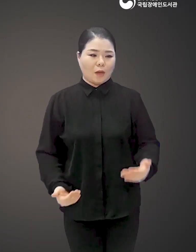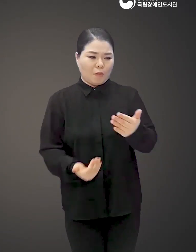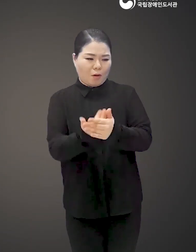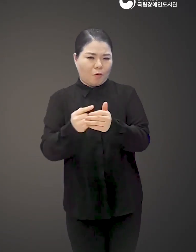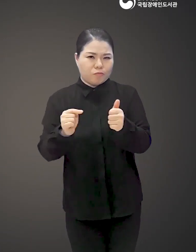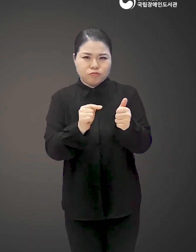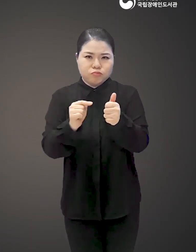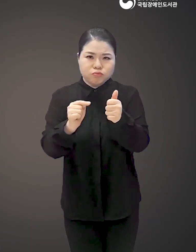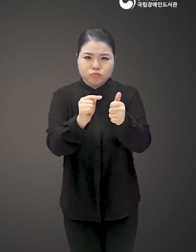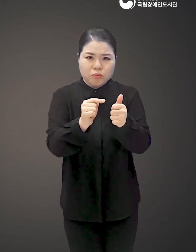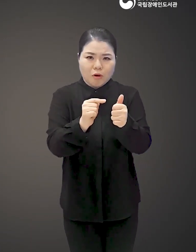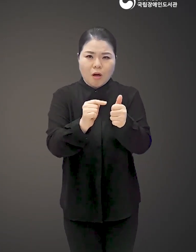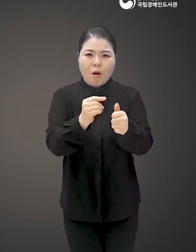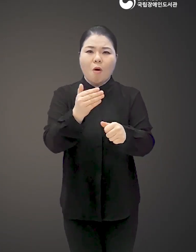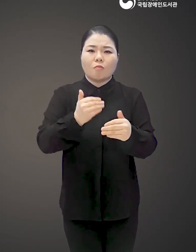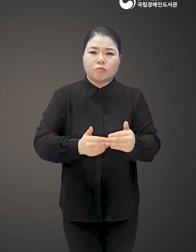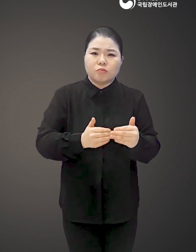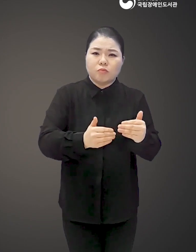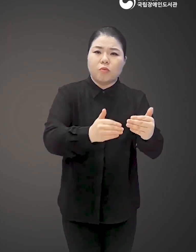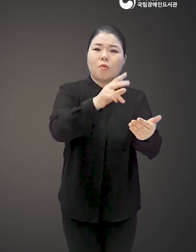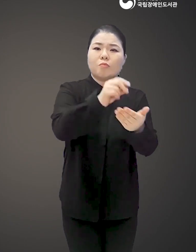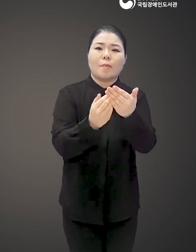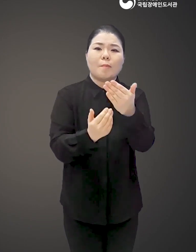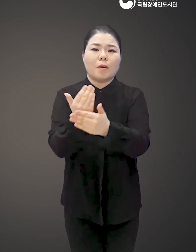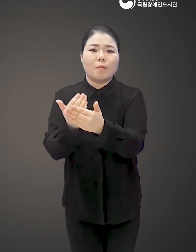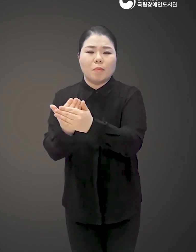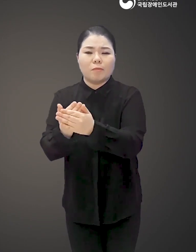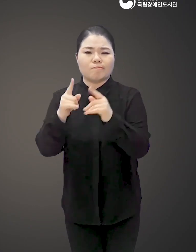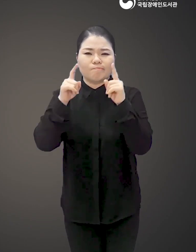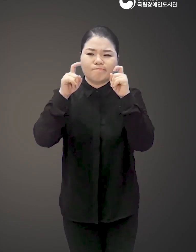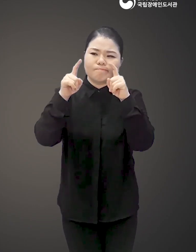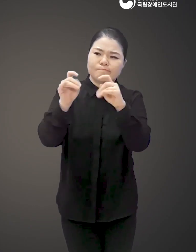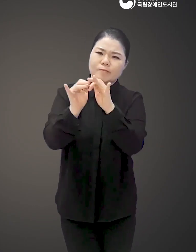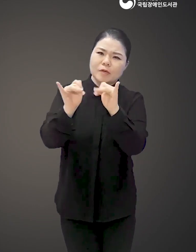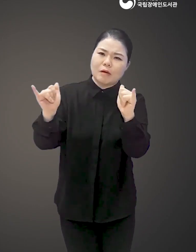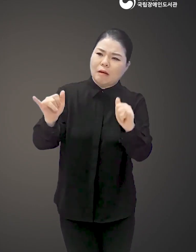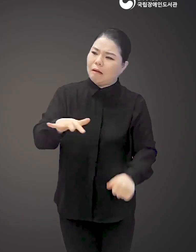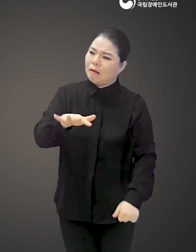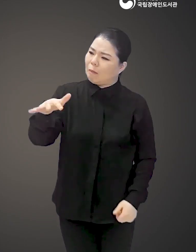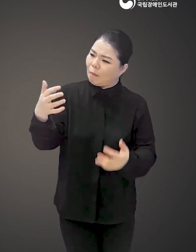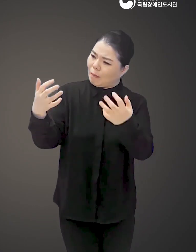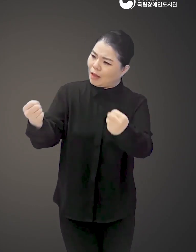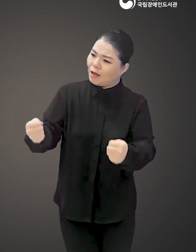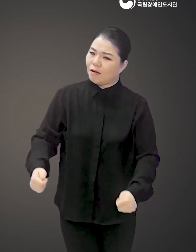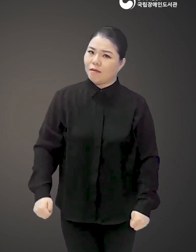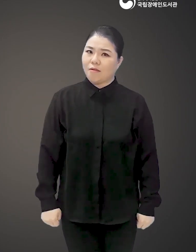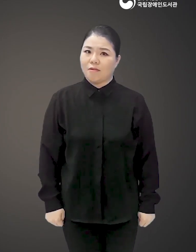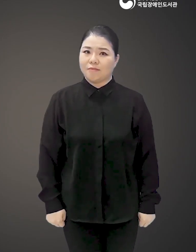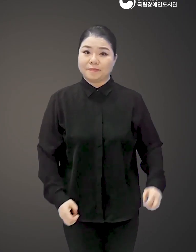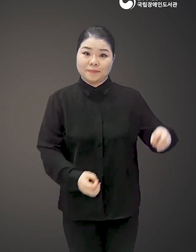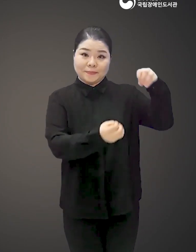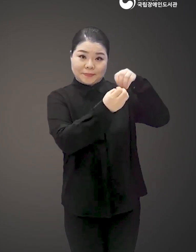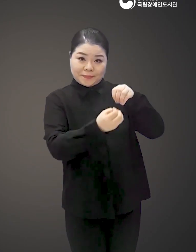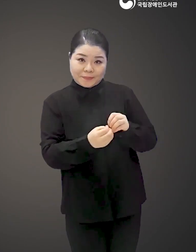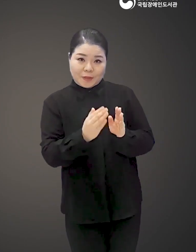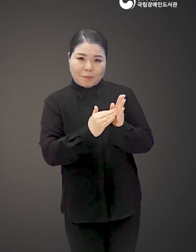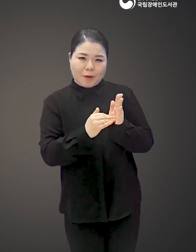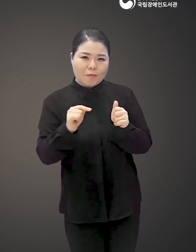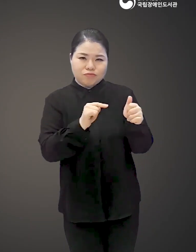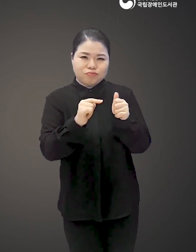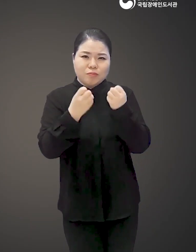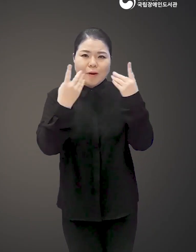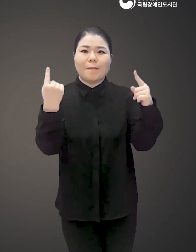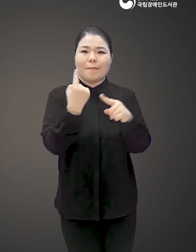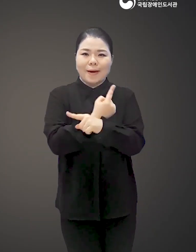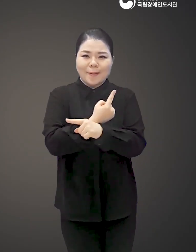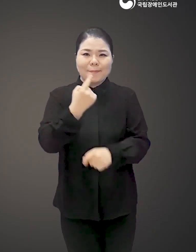사건을 추적하는 과정에 연이어 등장하는 또 다른 사건과 수상한 용의자들. 정통 미스터리를